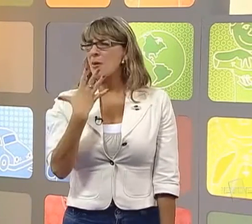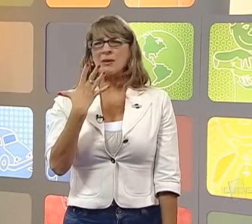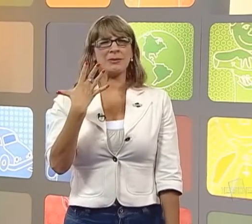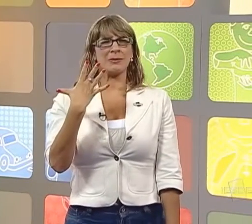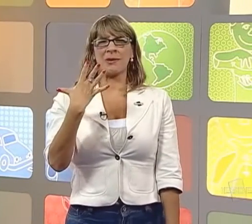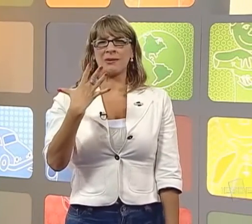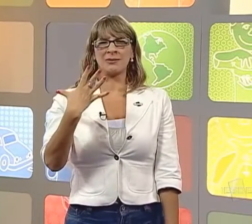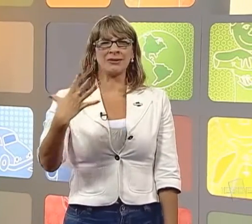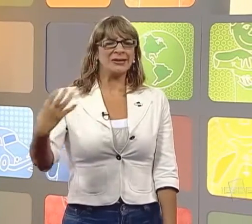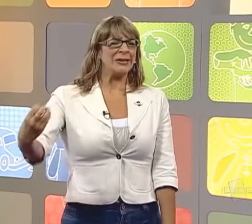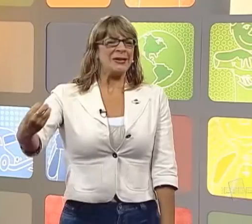muito bom,